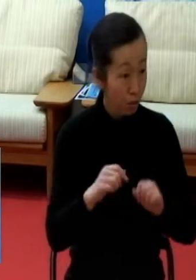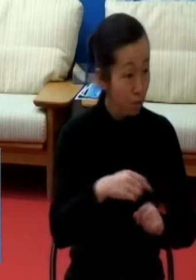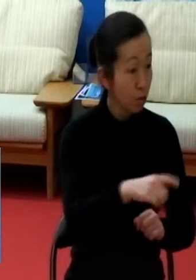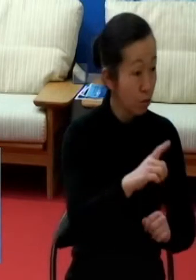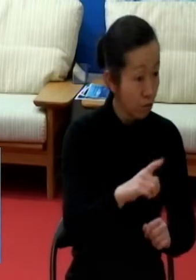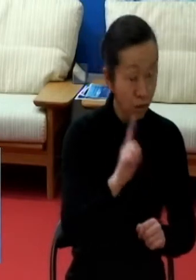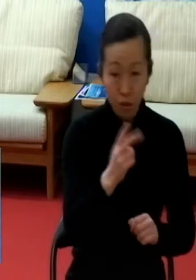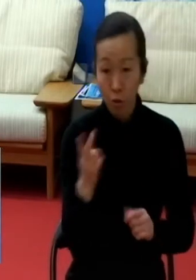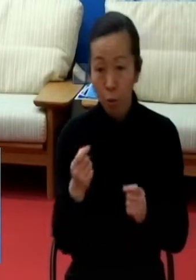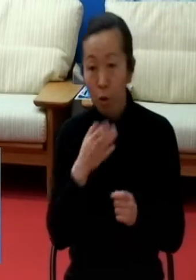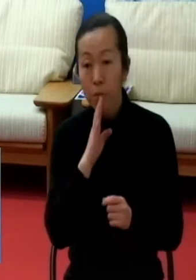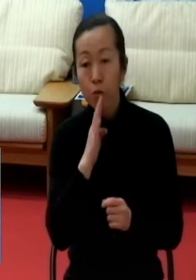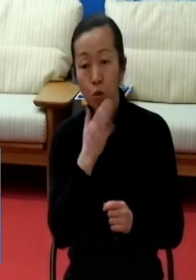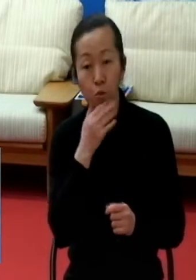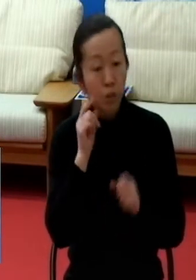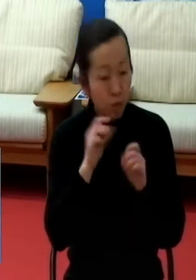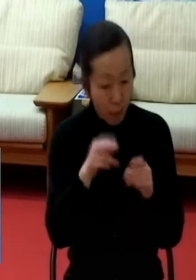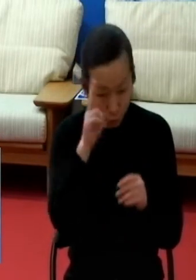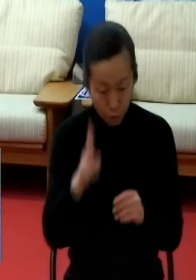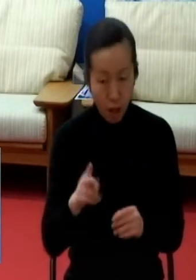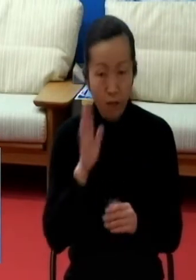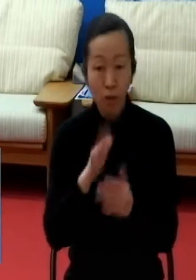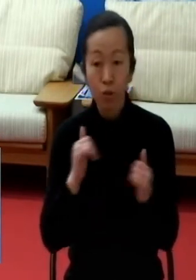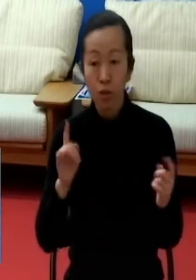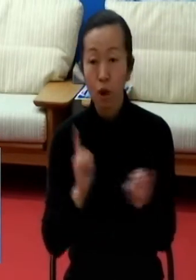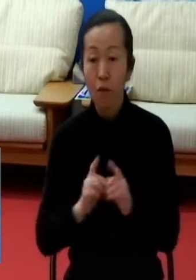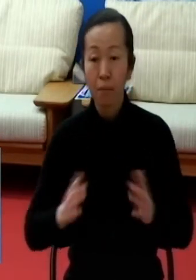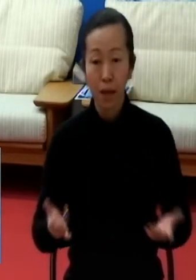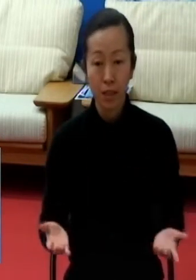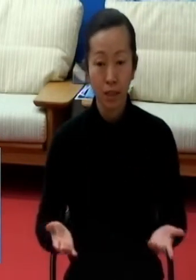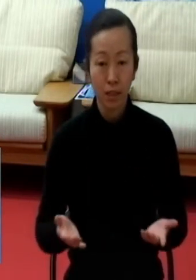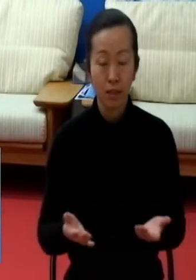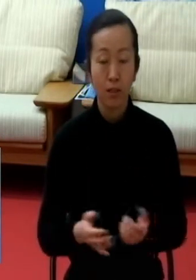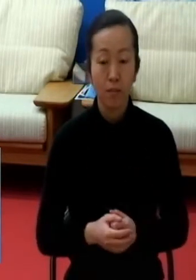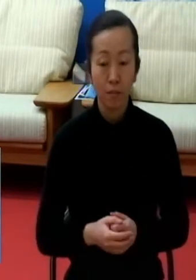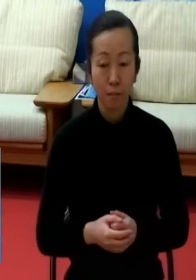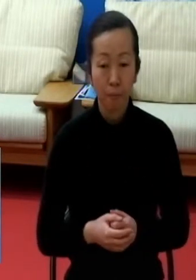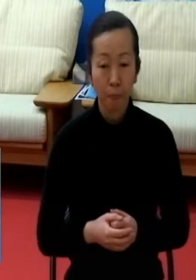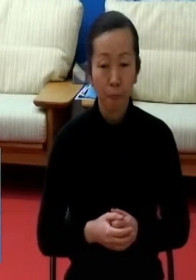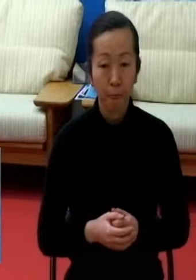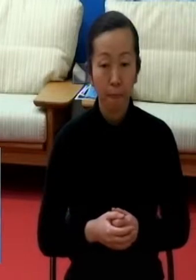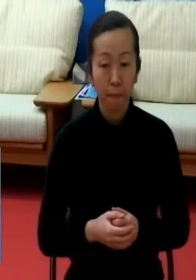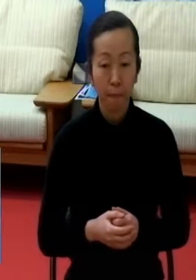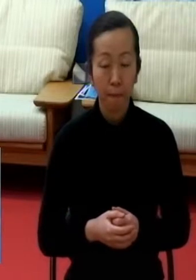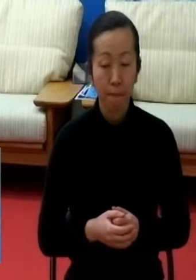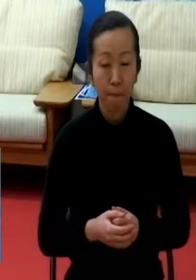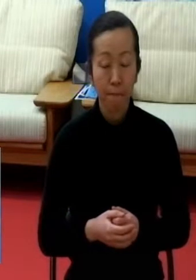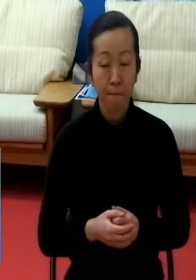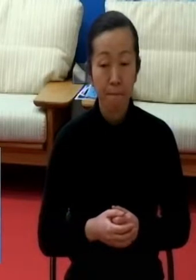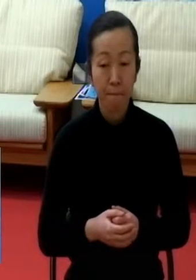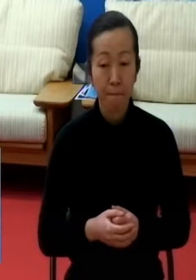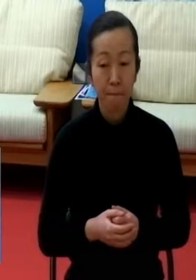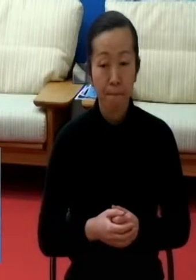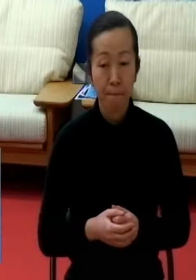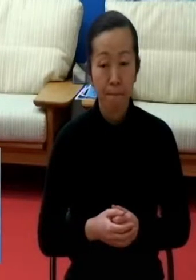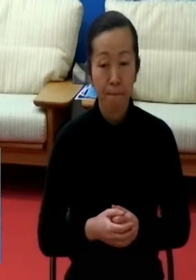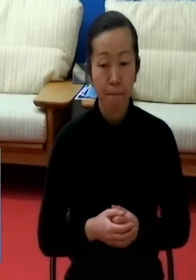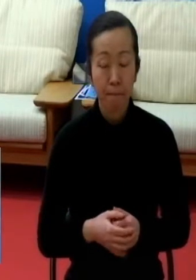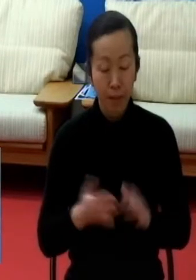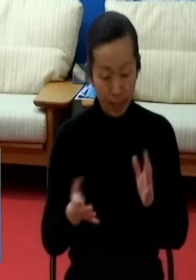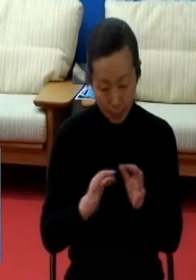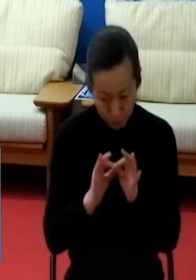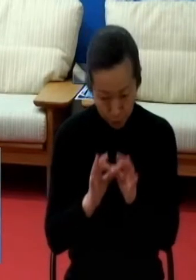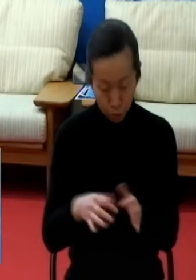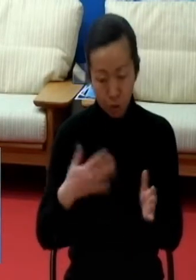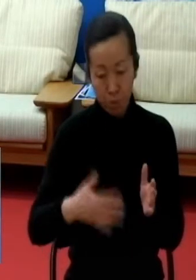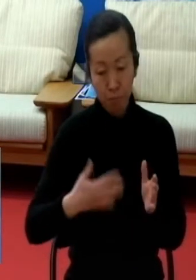も誠の福音を伝える伝道者と出会ったことがないです。 계속 불신한의 그 불신자의 문화가 내 인생에 각인이 되는 거예요. 継